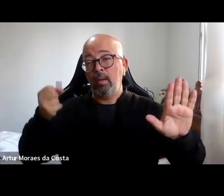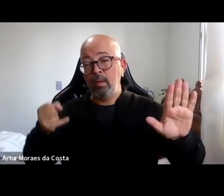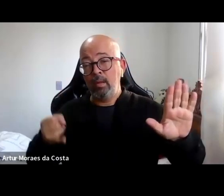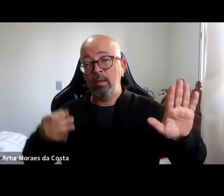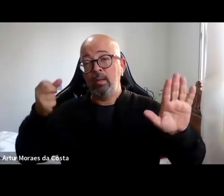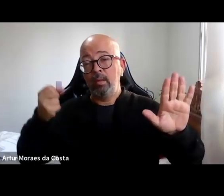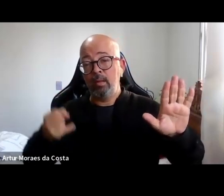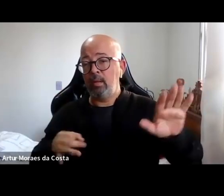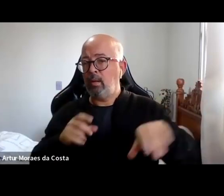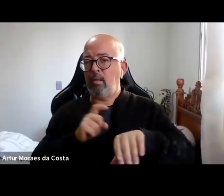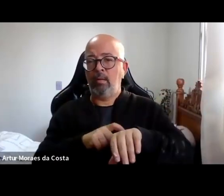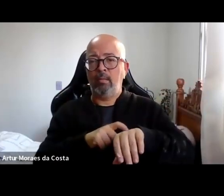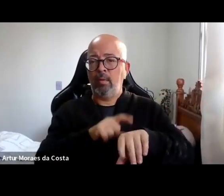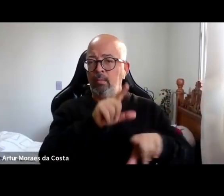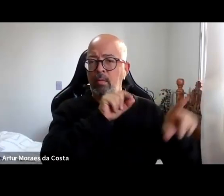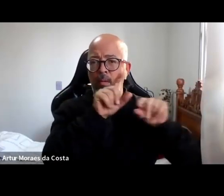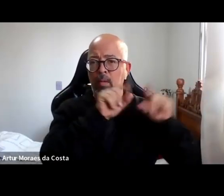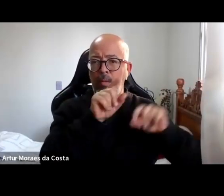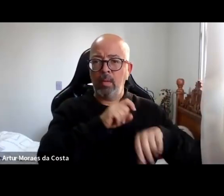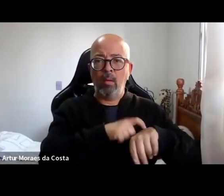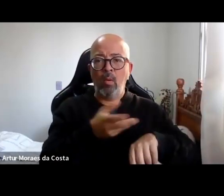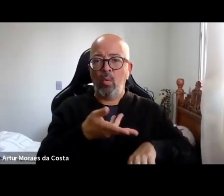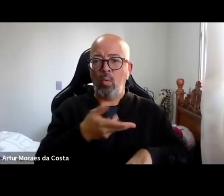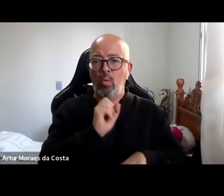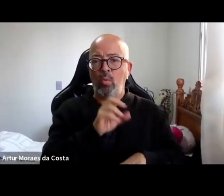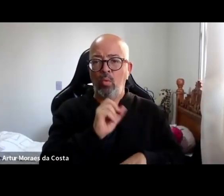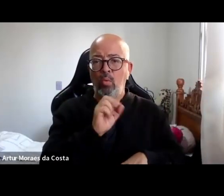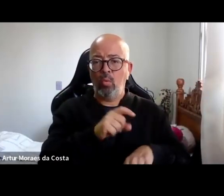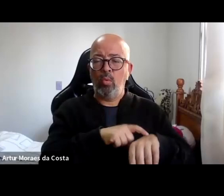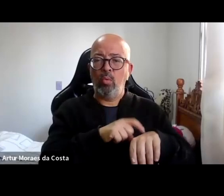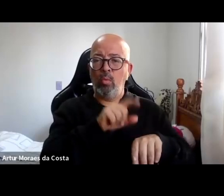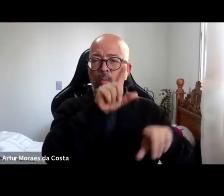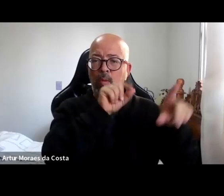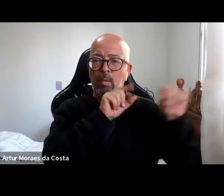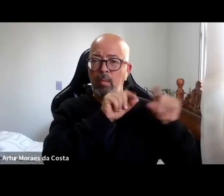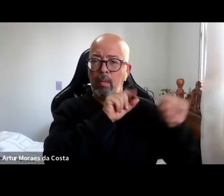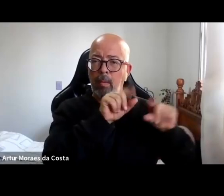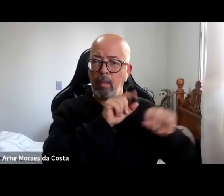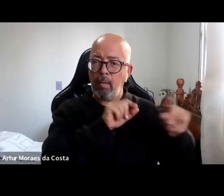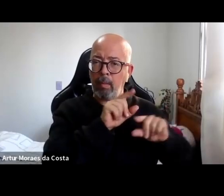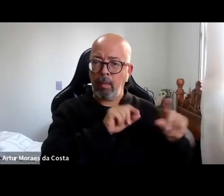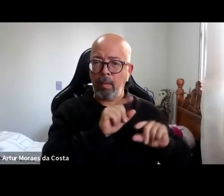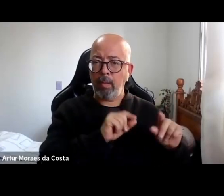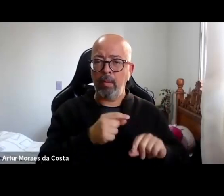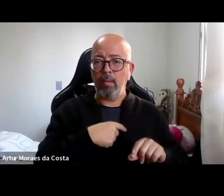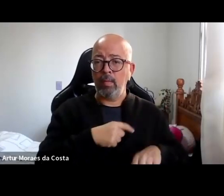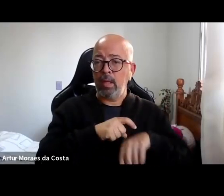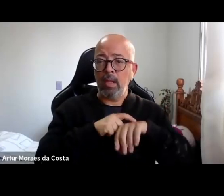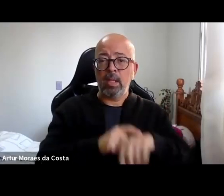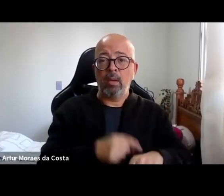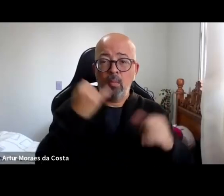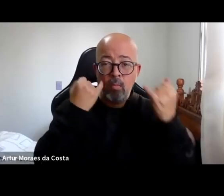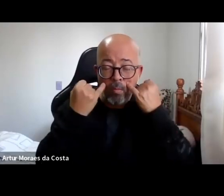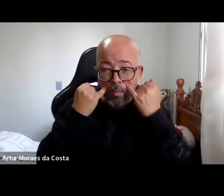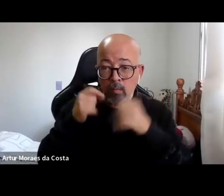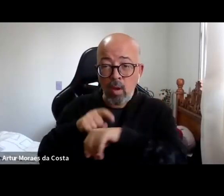imposible muchas veces Tendremos que transmitir esa información luego sí eh lógicamente eh